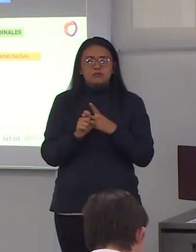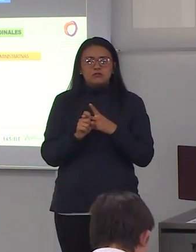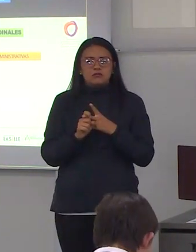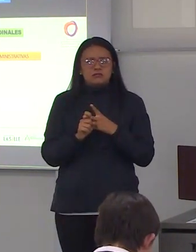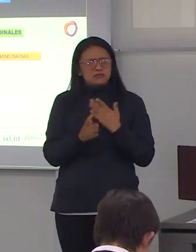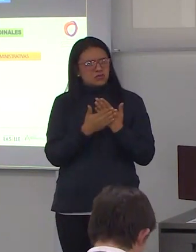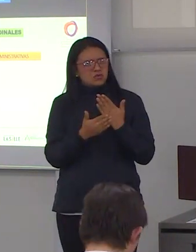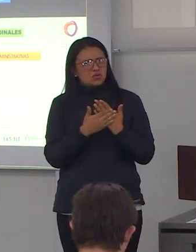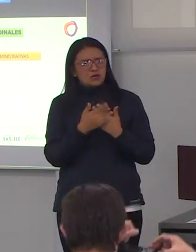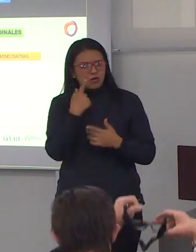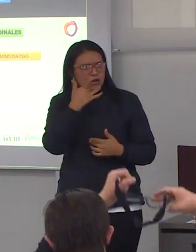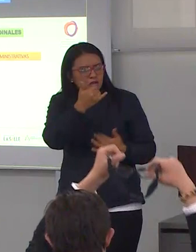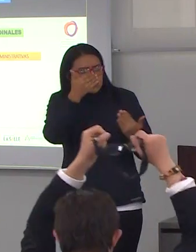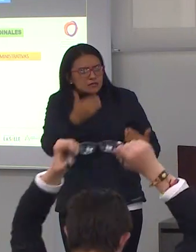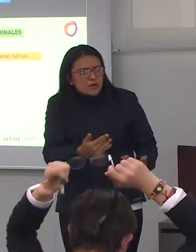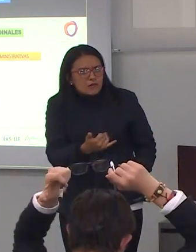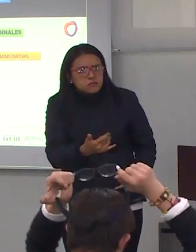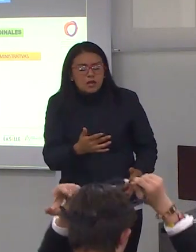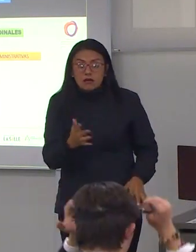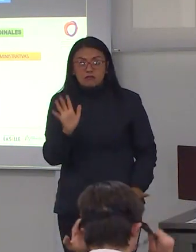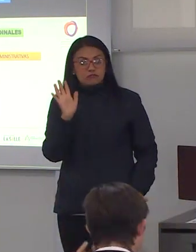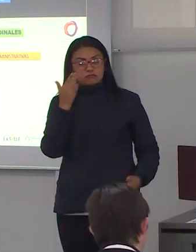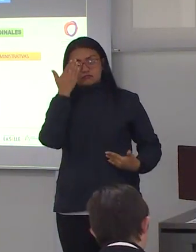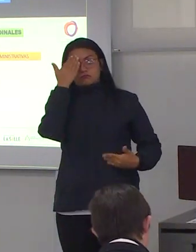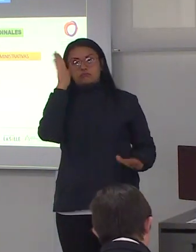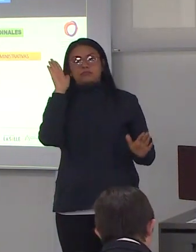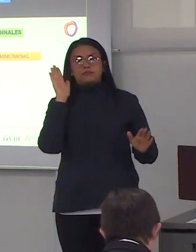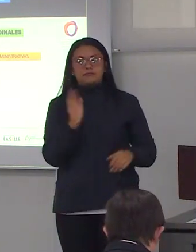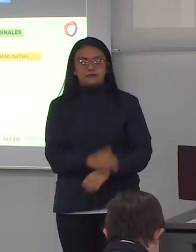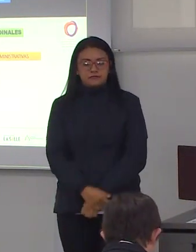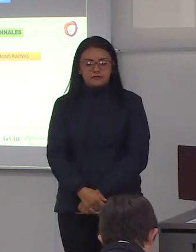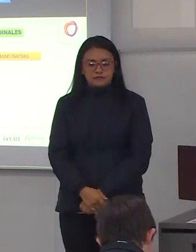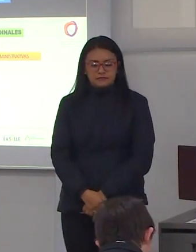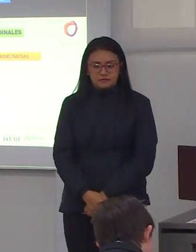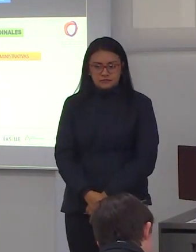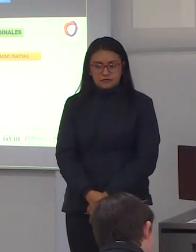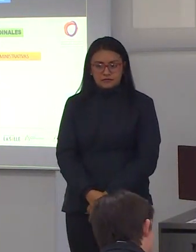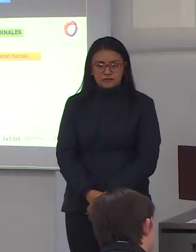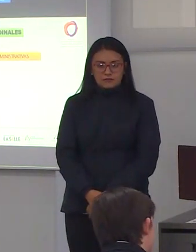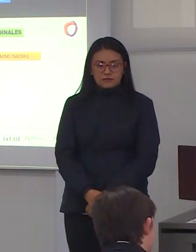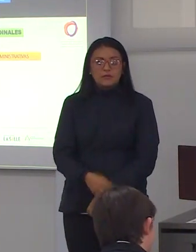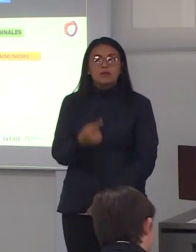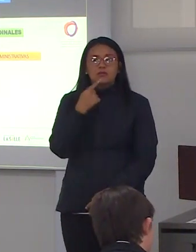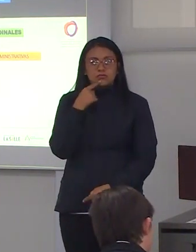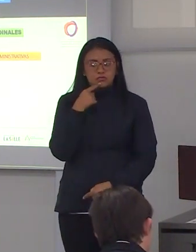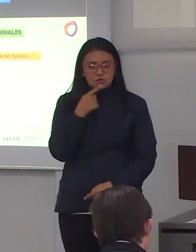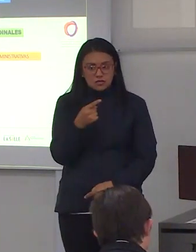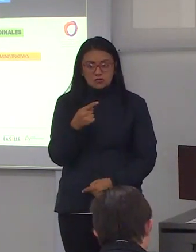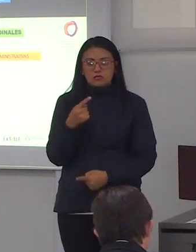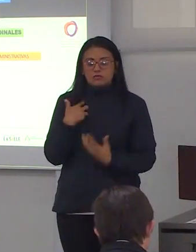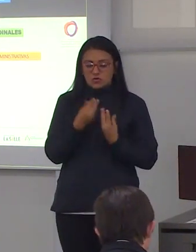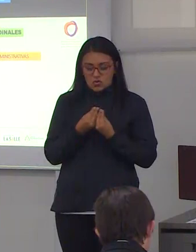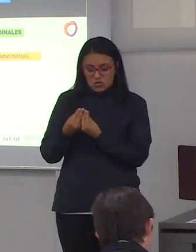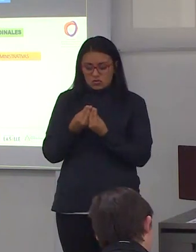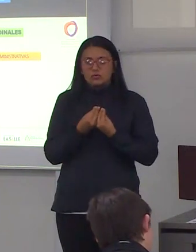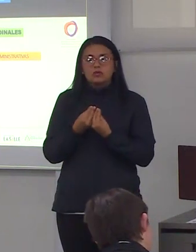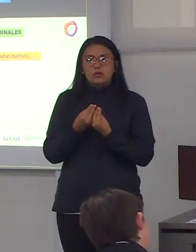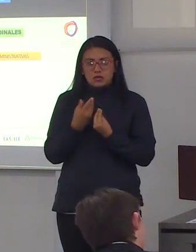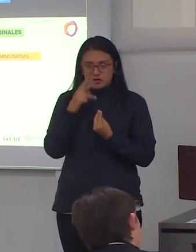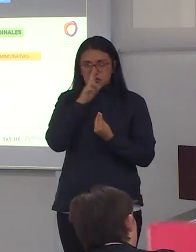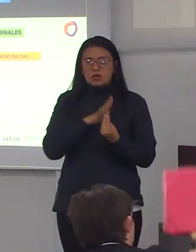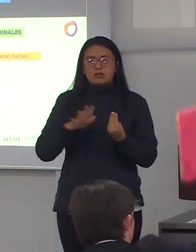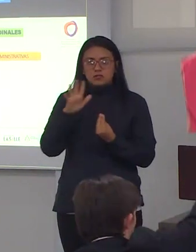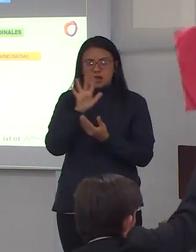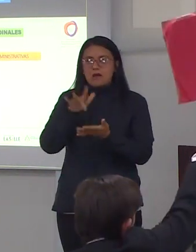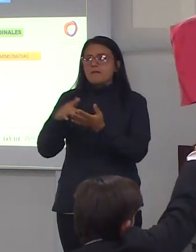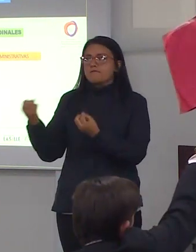oiga esa discapacidad existe no sabía y se los digo yo de consejero nacional lo he escuchado muchas veces